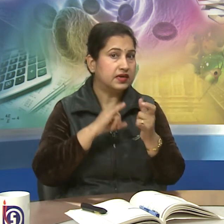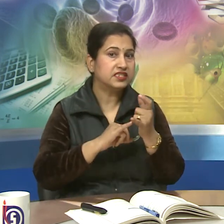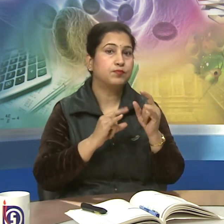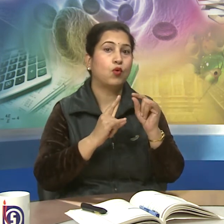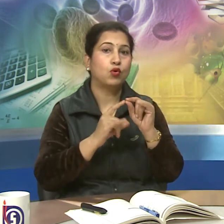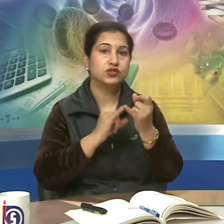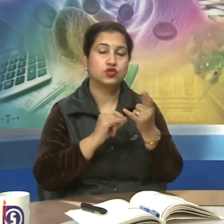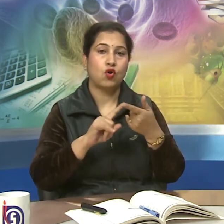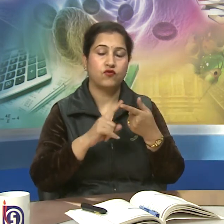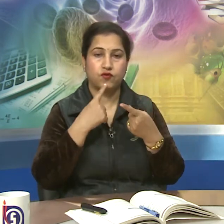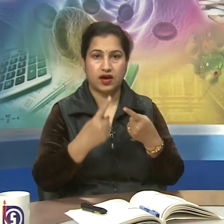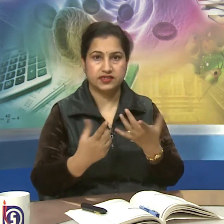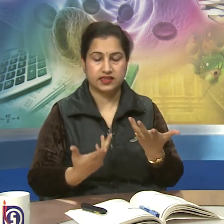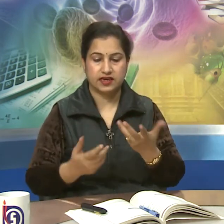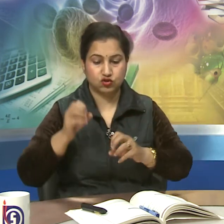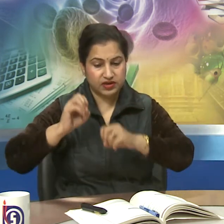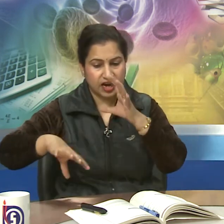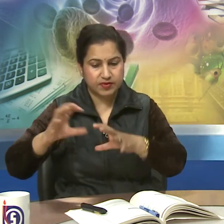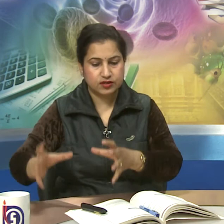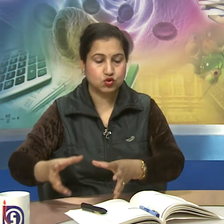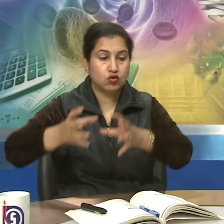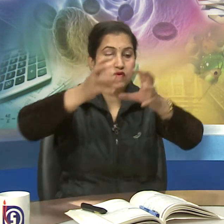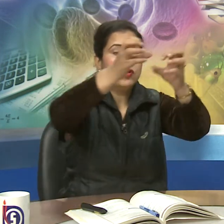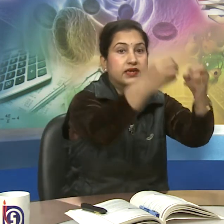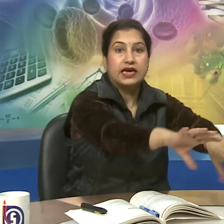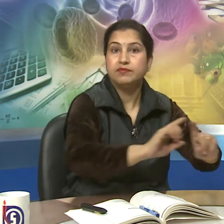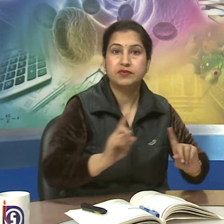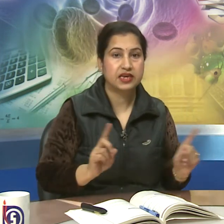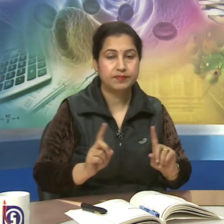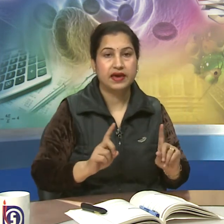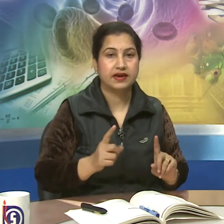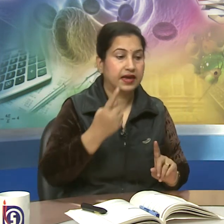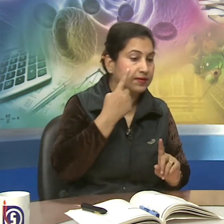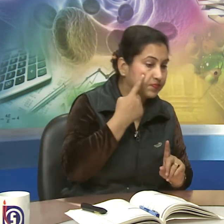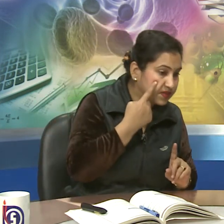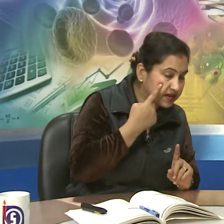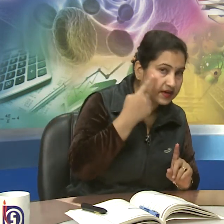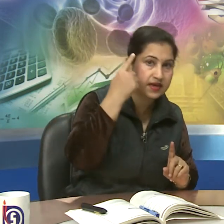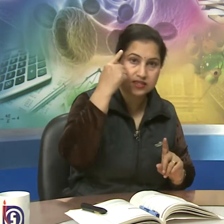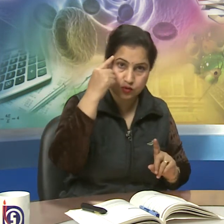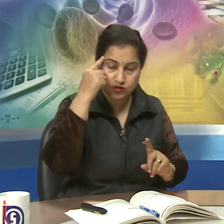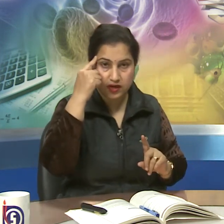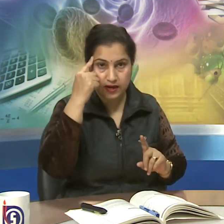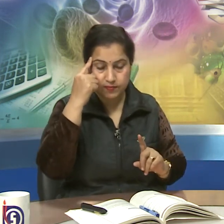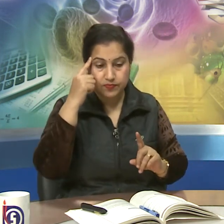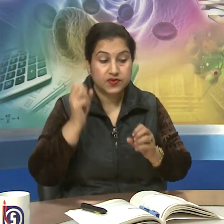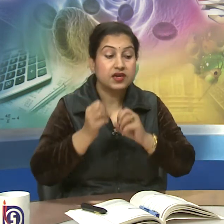डिस्पोज आफ कहा जाता है जो गाना बज उसको कहीं पर भी नहीं घ्र